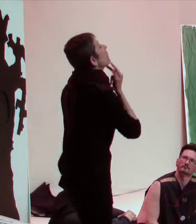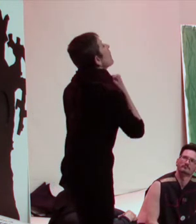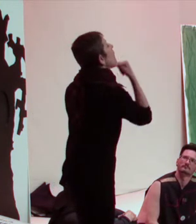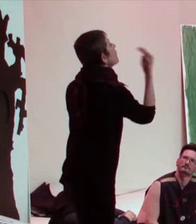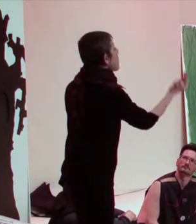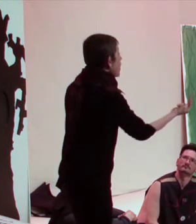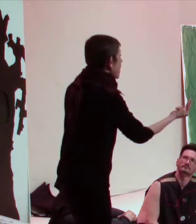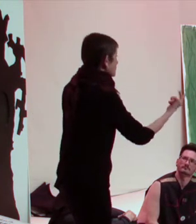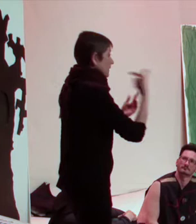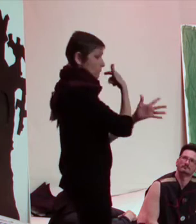geste devient